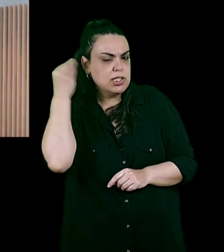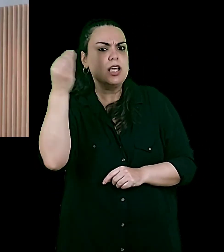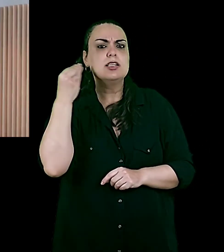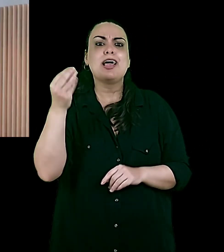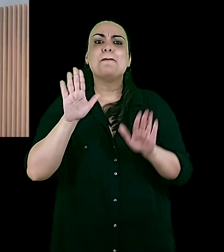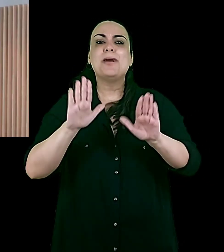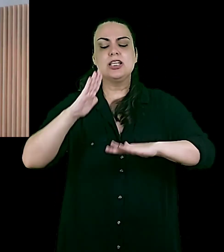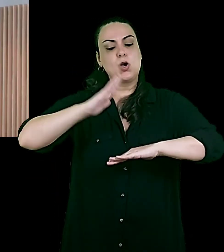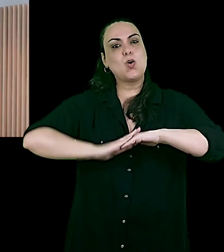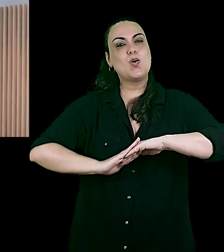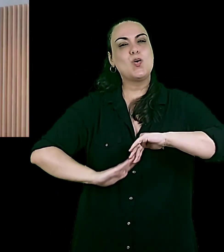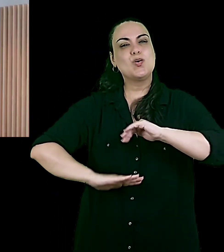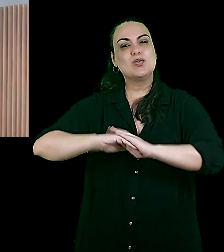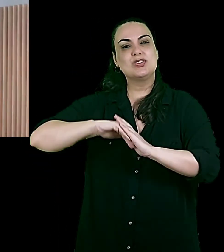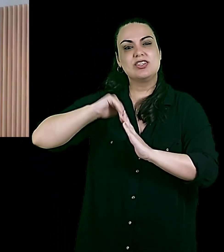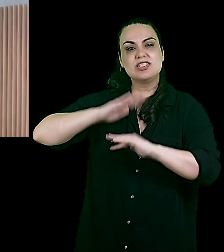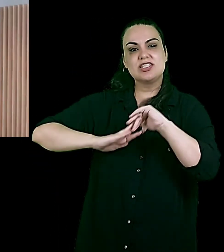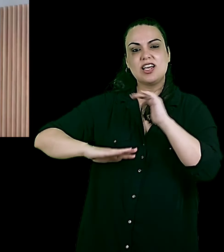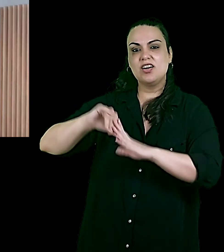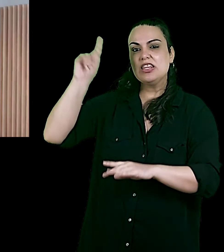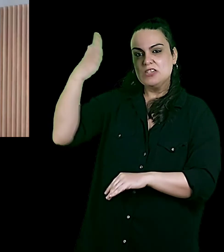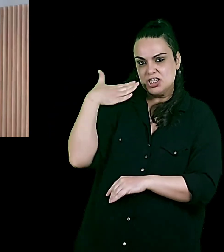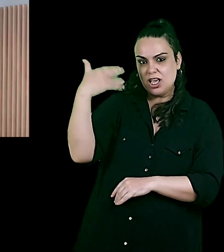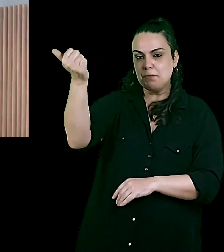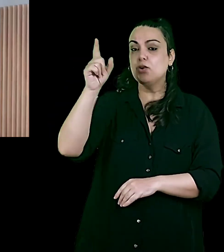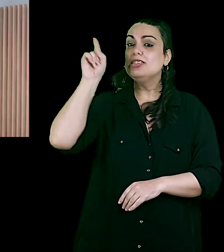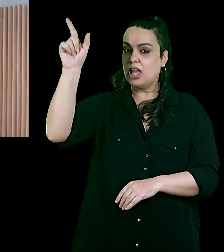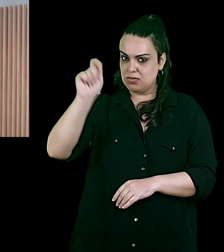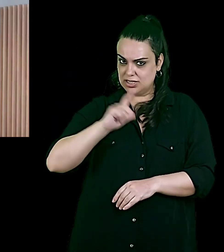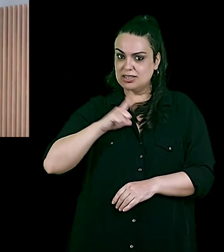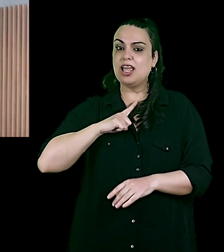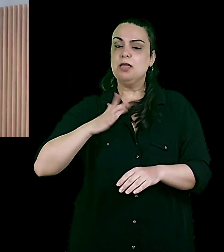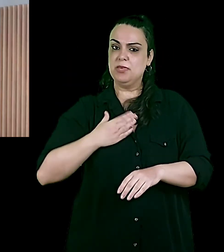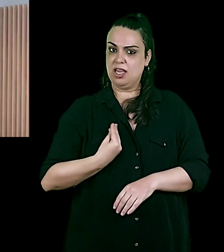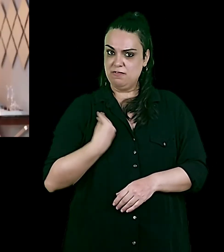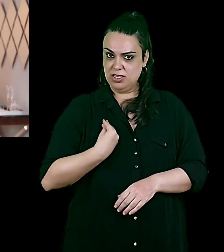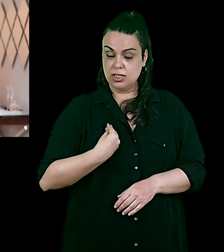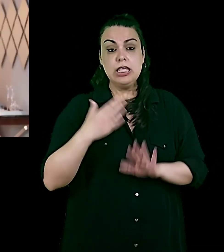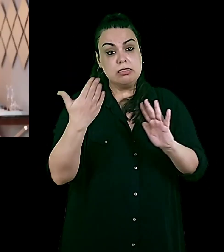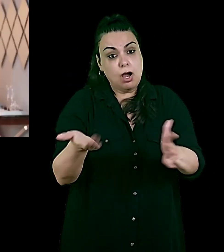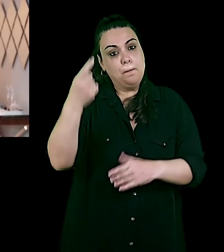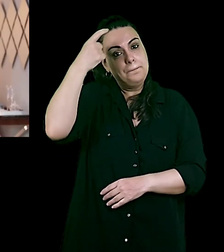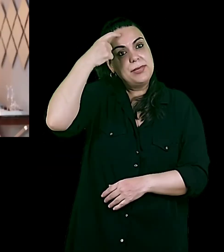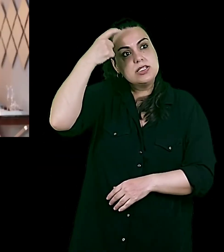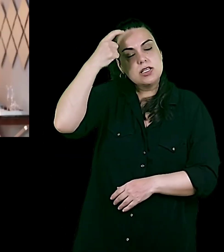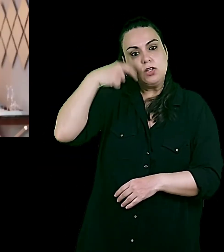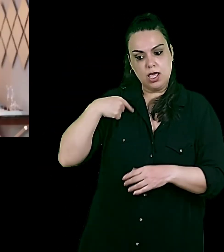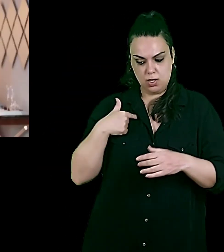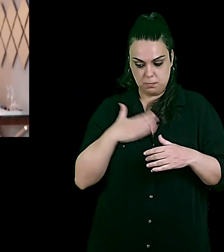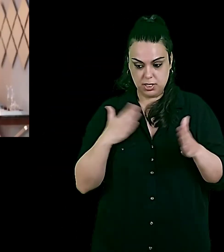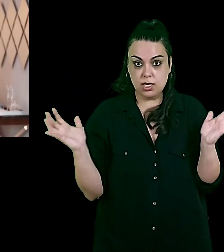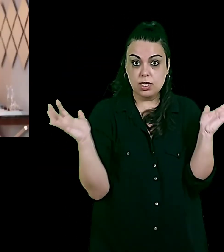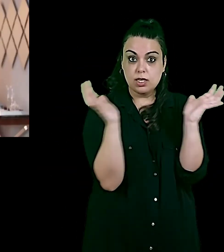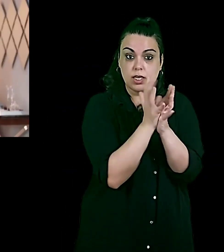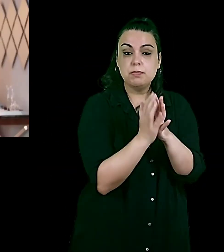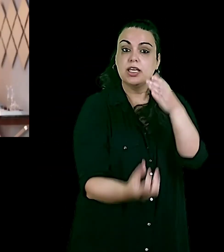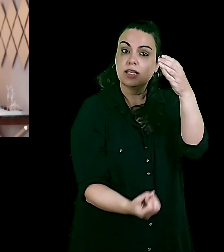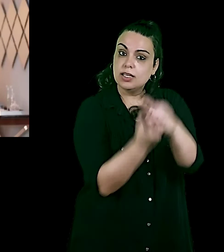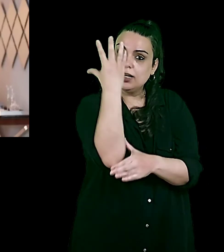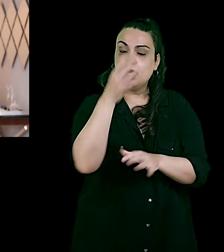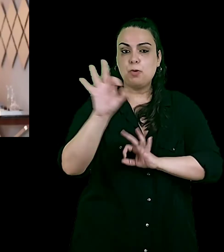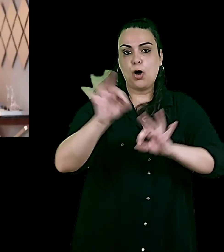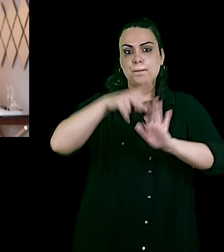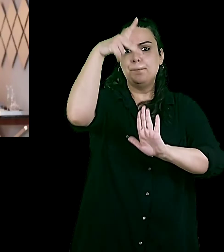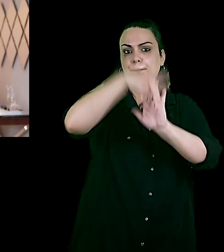vivendo agora, mas da construção realmente do meu chamado e daquilo que Deus ainda tem para a minha vida. Foi pensando nisso que eu e a minha equipe